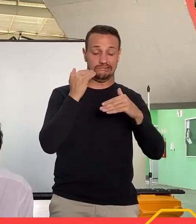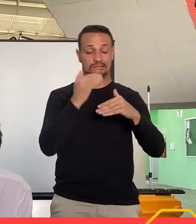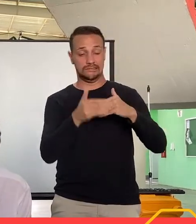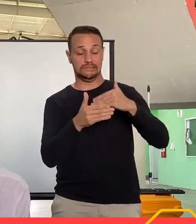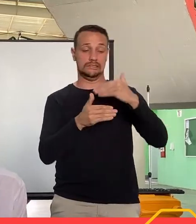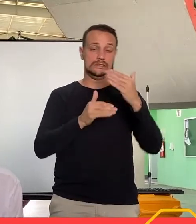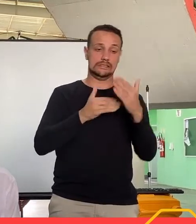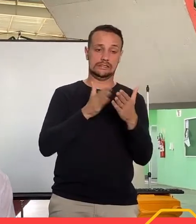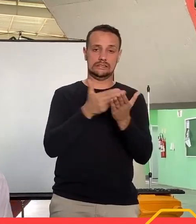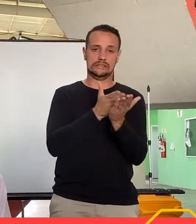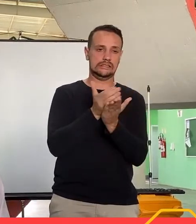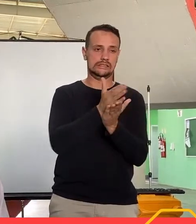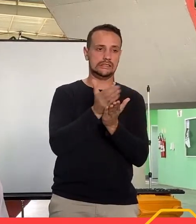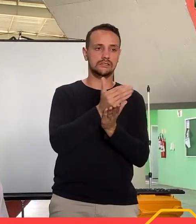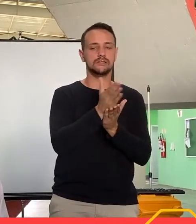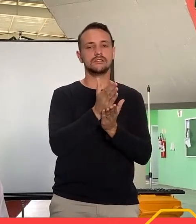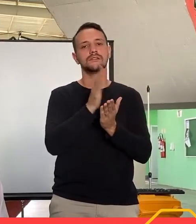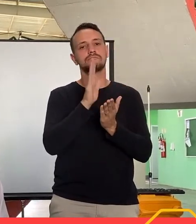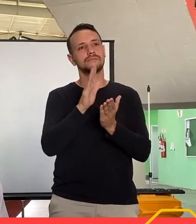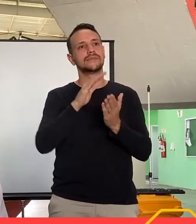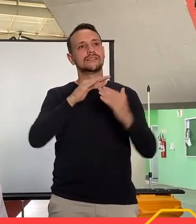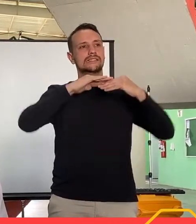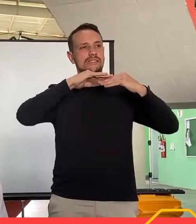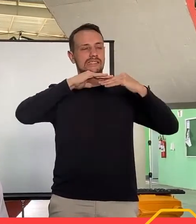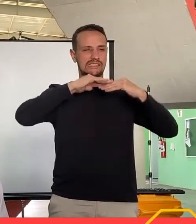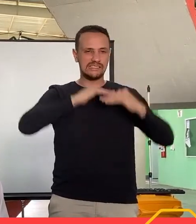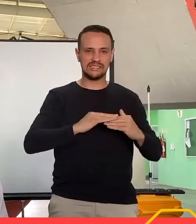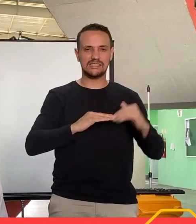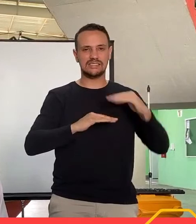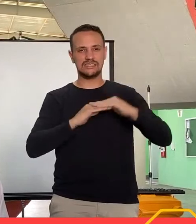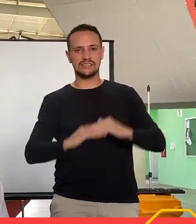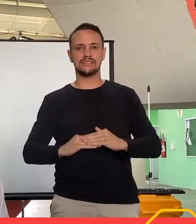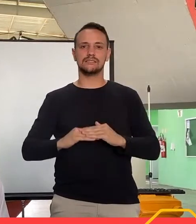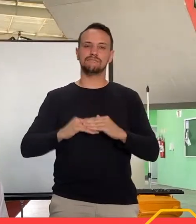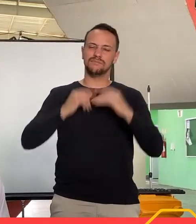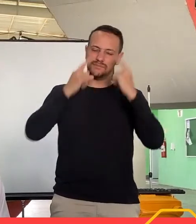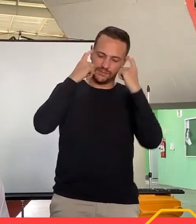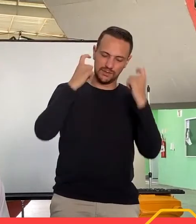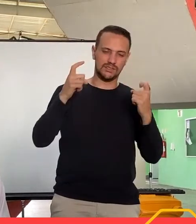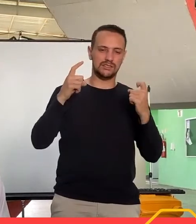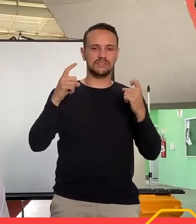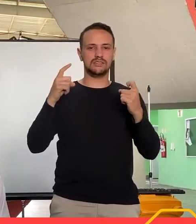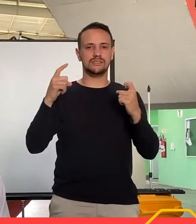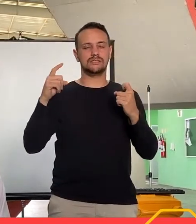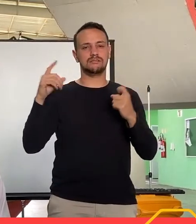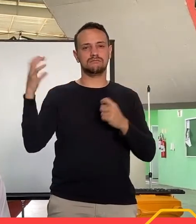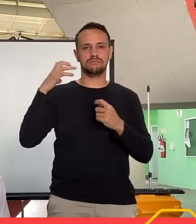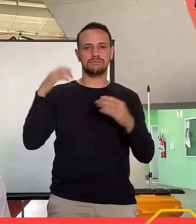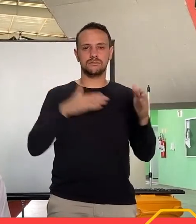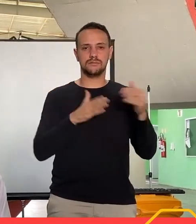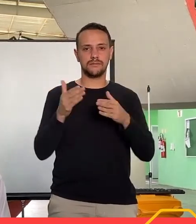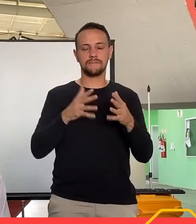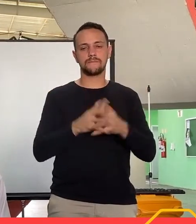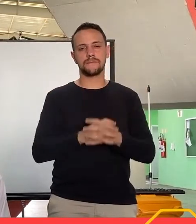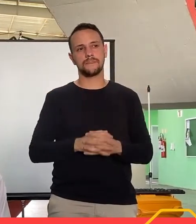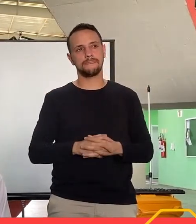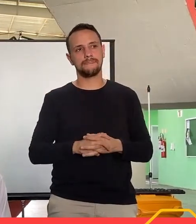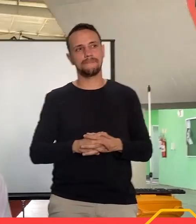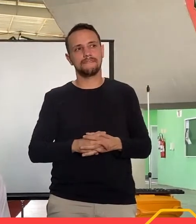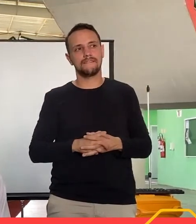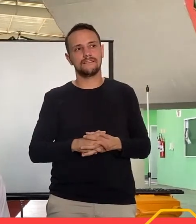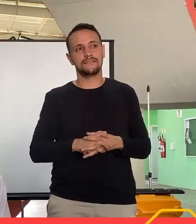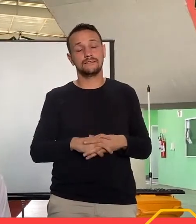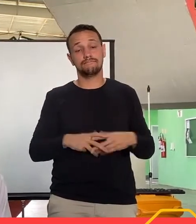mas não sem inúmeros retrocessos e ameaças no nosso caminho. Então, de